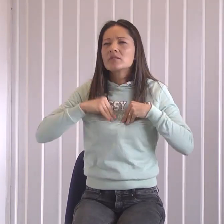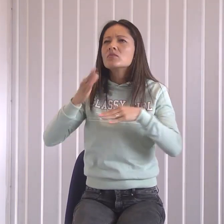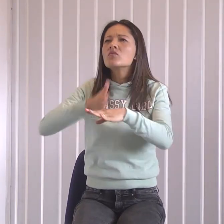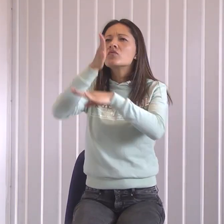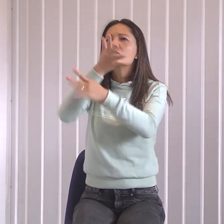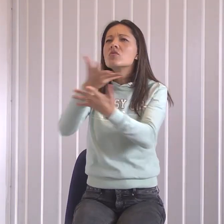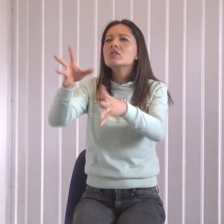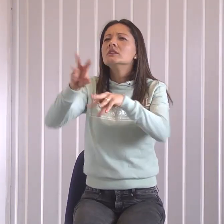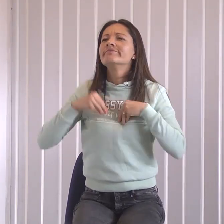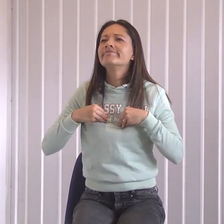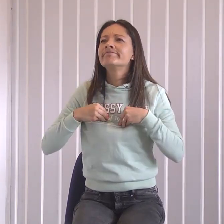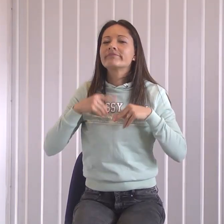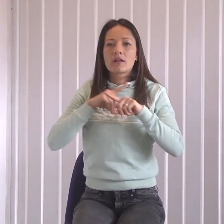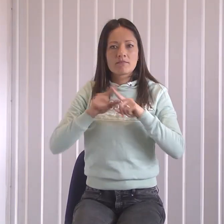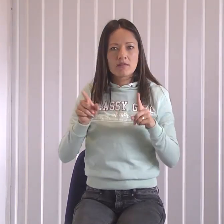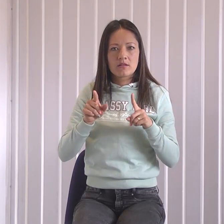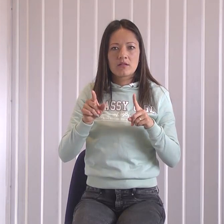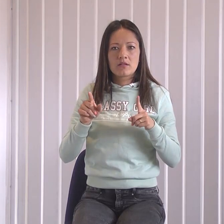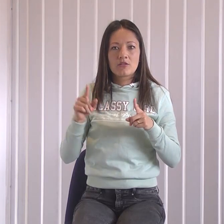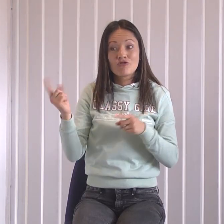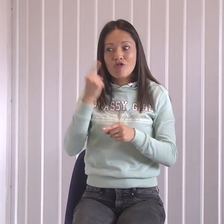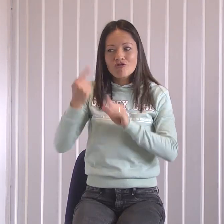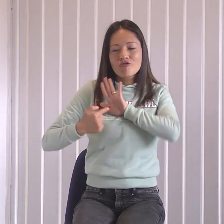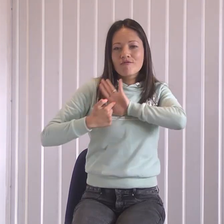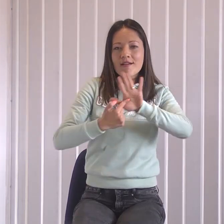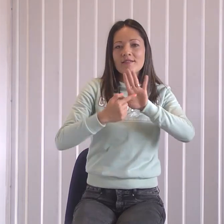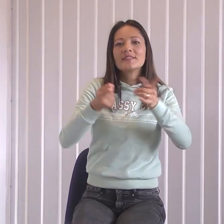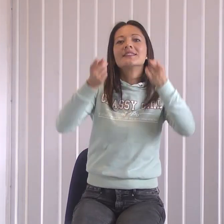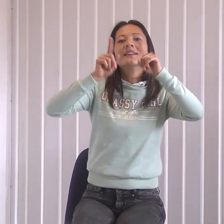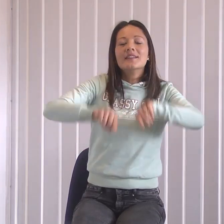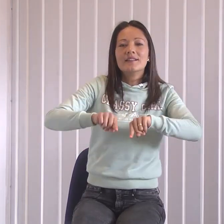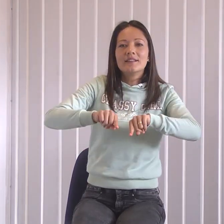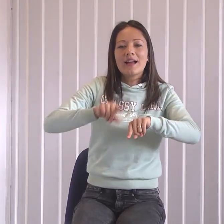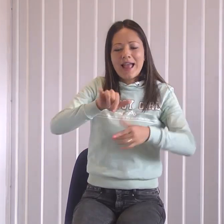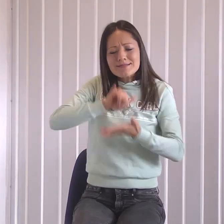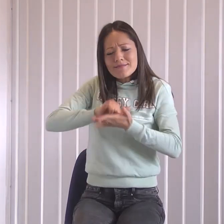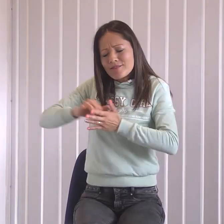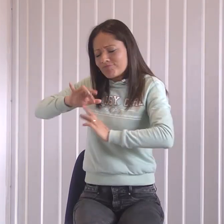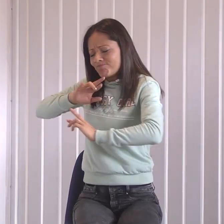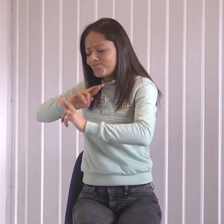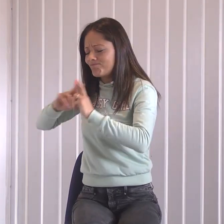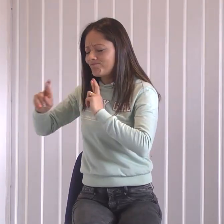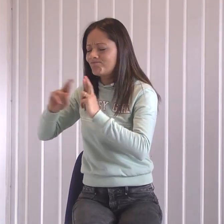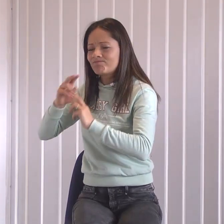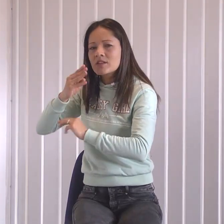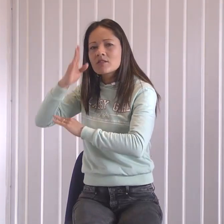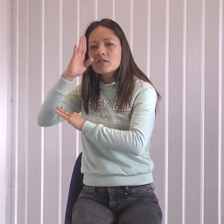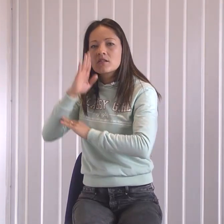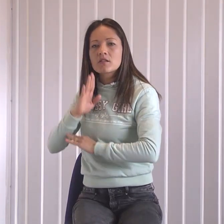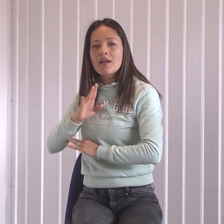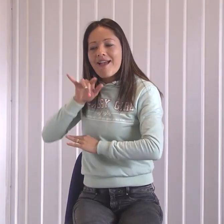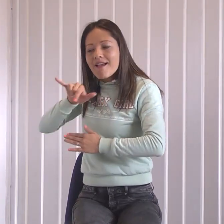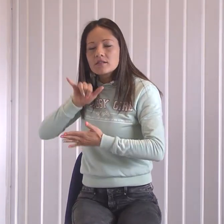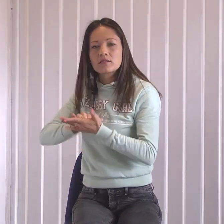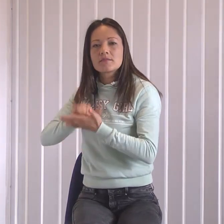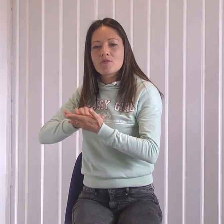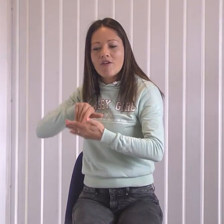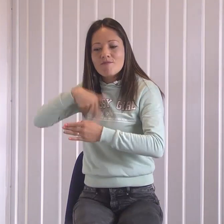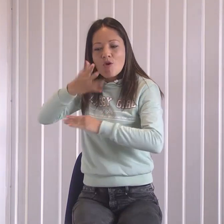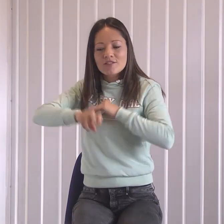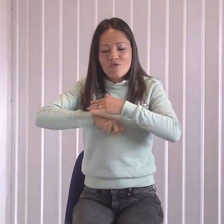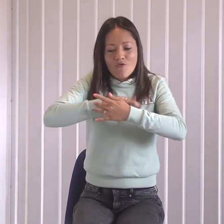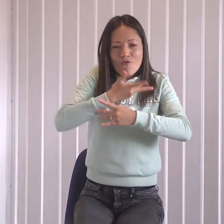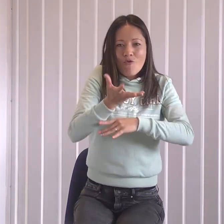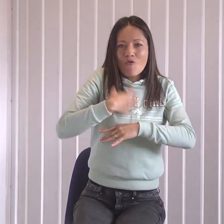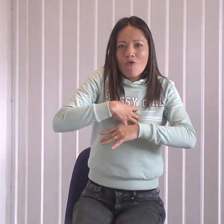viene. Pero no solamente allí se verá manifiesto, sino que de esa intimidad que tenemos con Dios, de eso dará fruto también